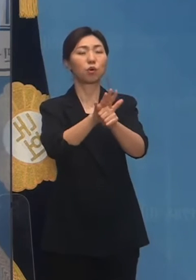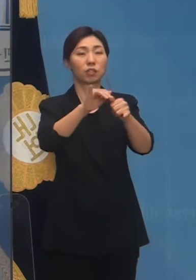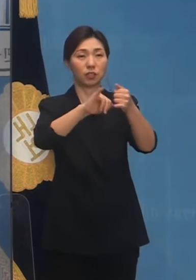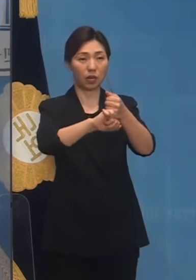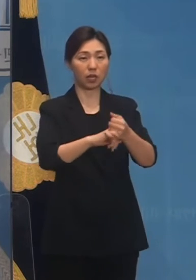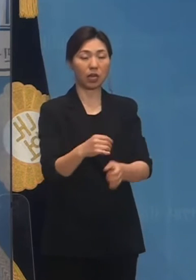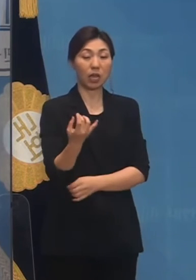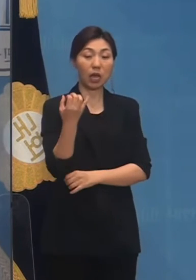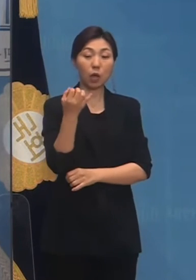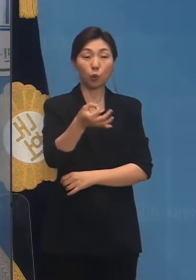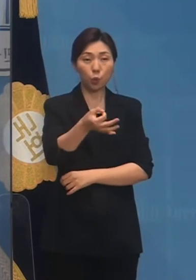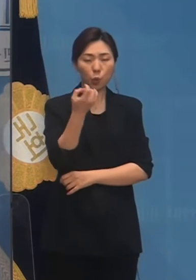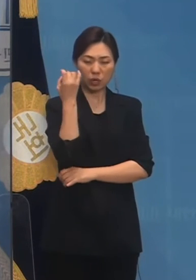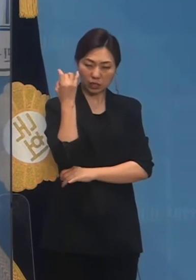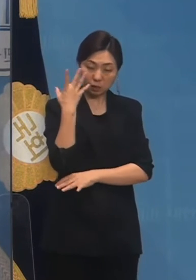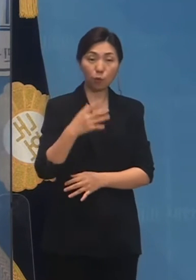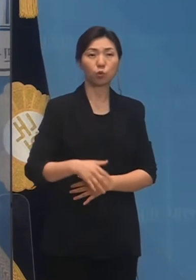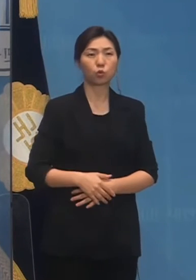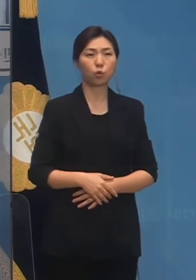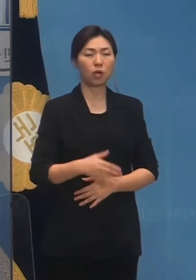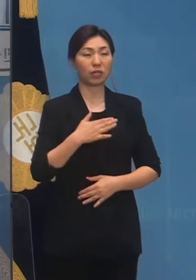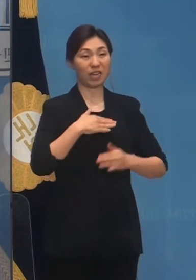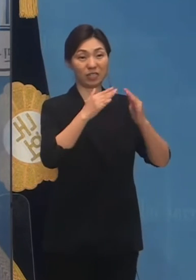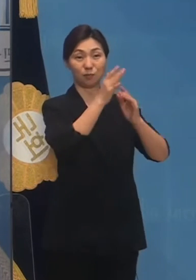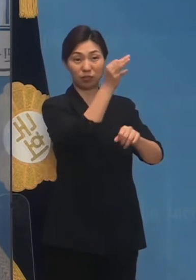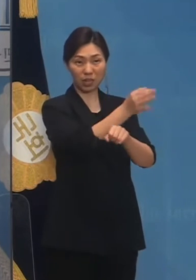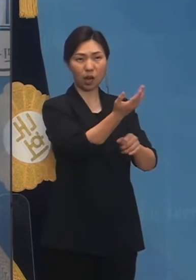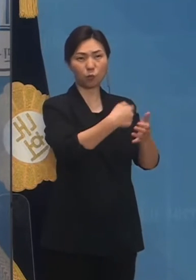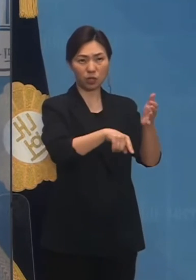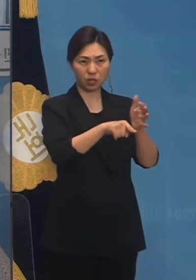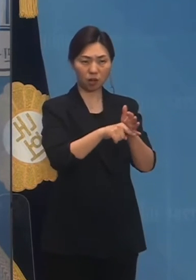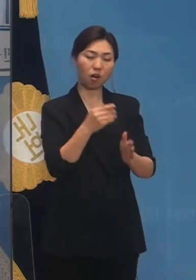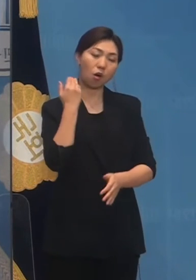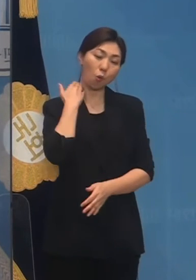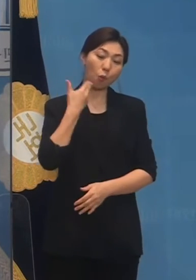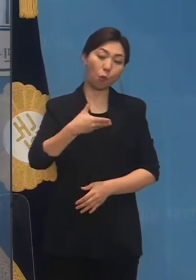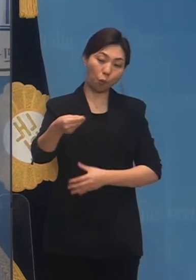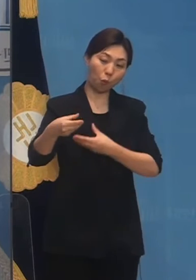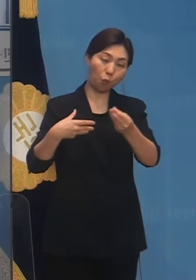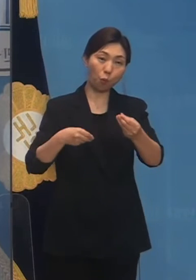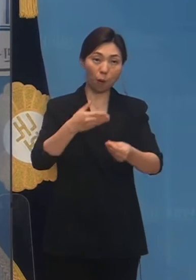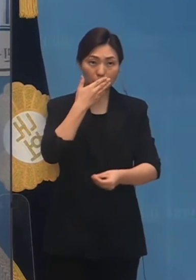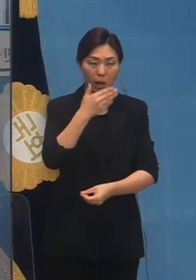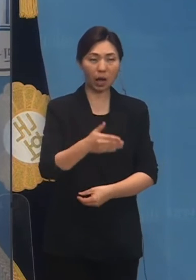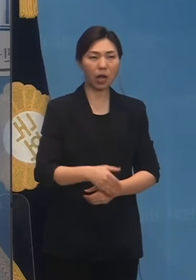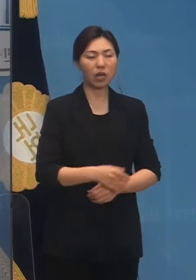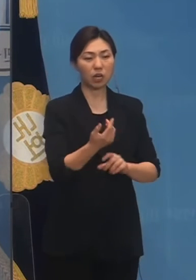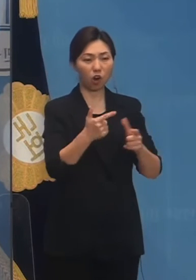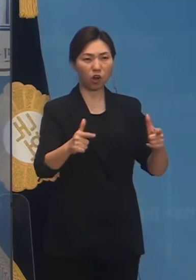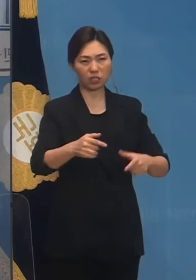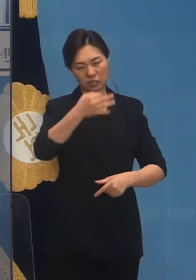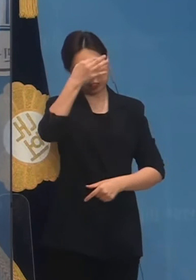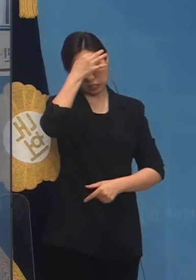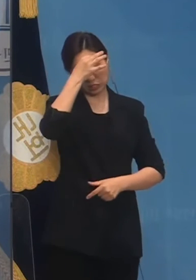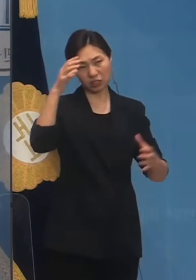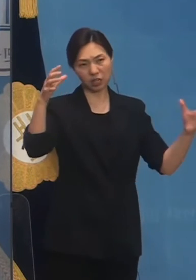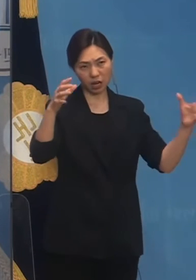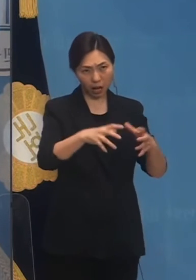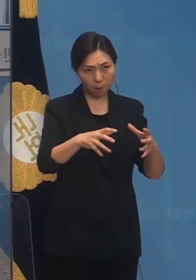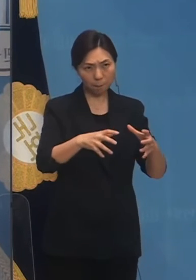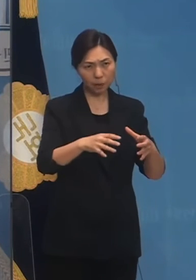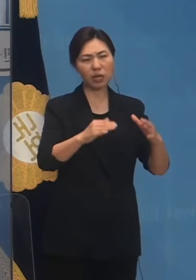최소 비용으로 내집 마련의 기회가 주어지도록 임대와 분양의 장점을 살린 하이브리드형 주택을